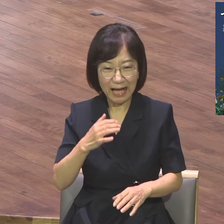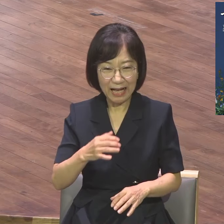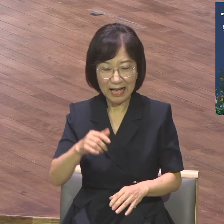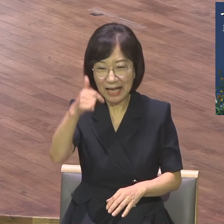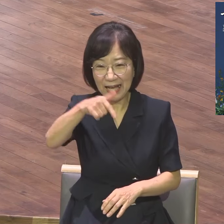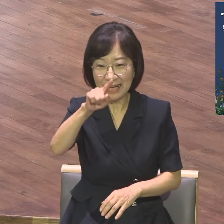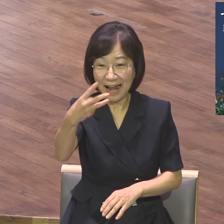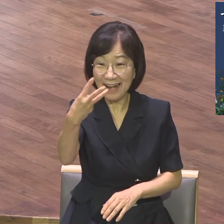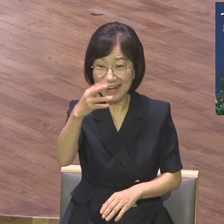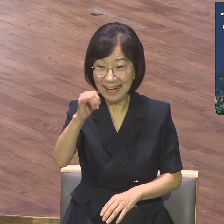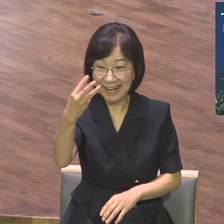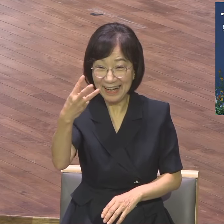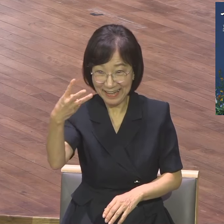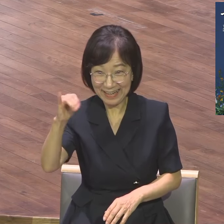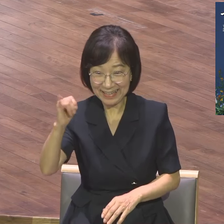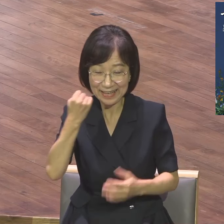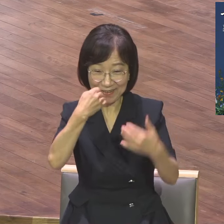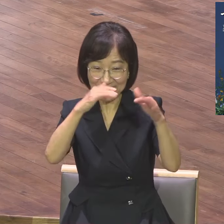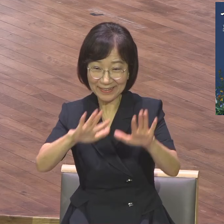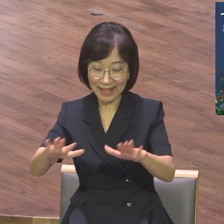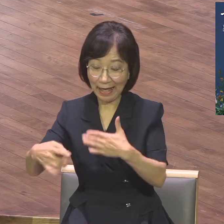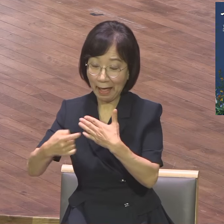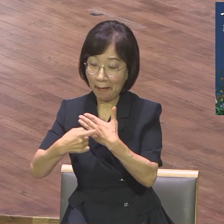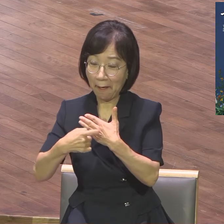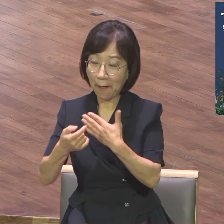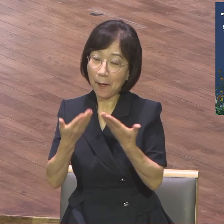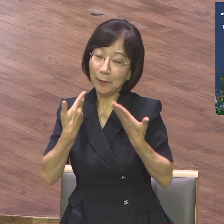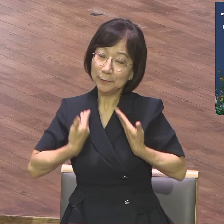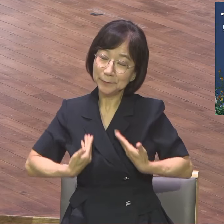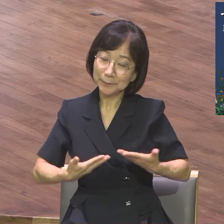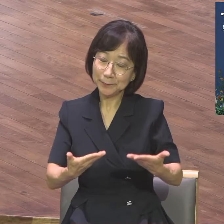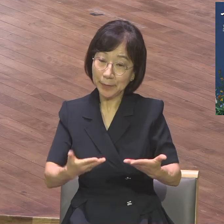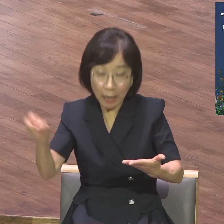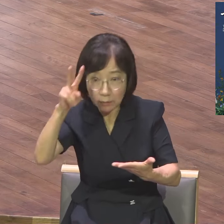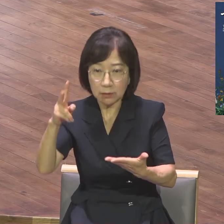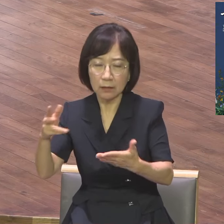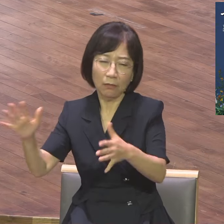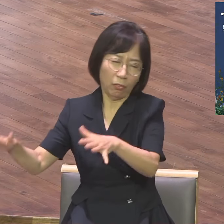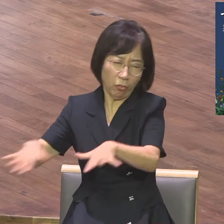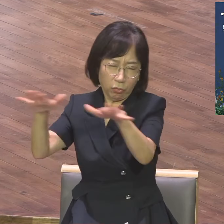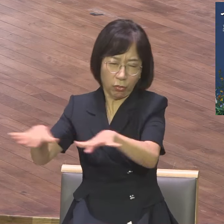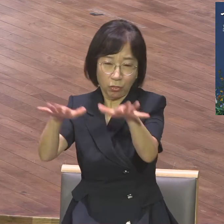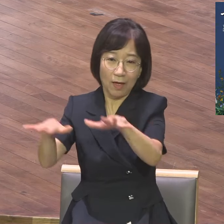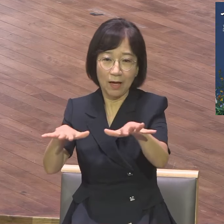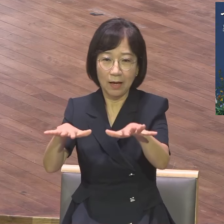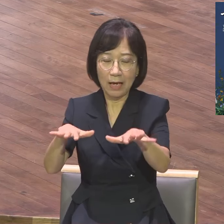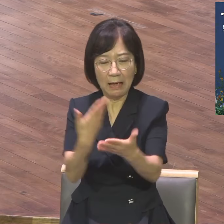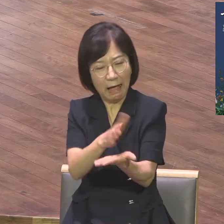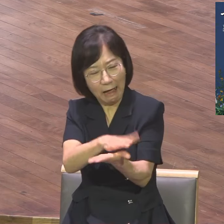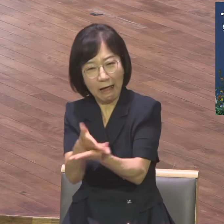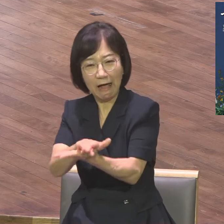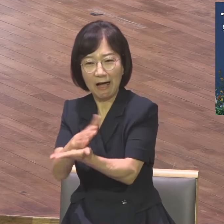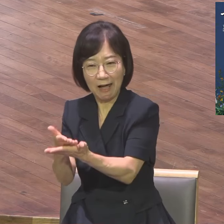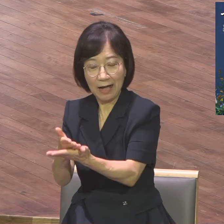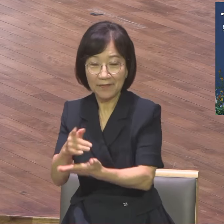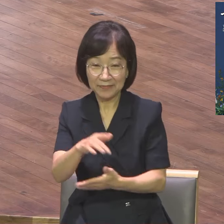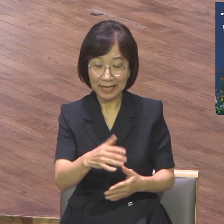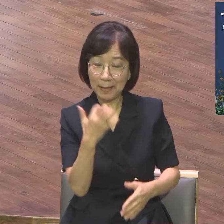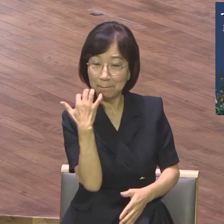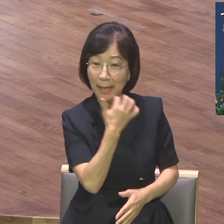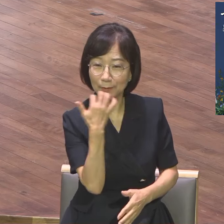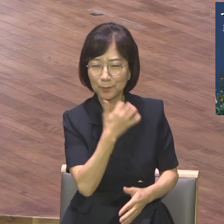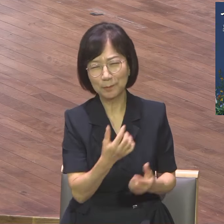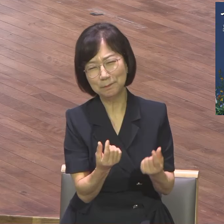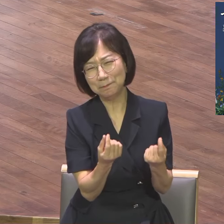갈릴리 바다는 잔잔하다 순식간에 광풍 몰아칩니다. 그만큼 종잡을 수 없는 나름대로는 예수님께 충성을